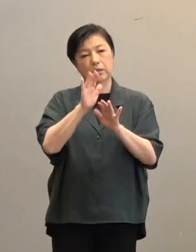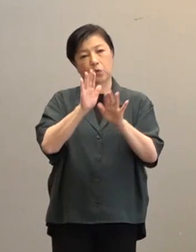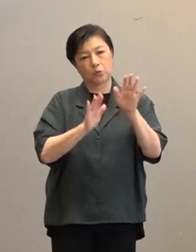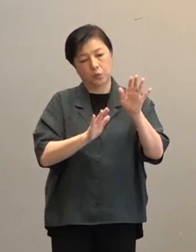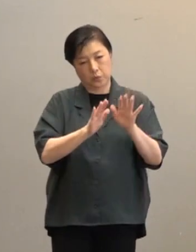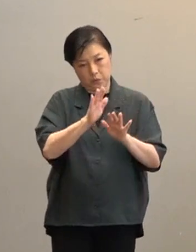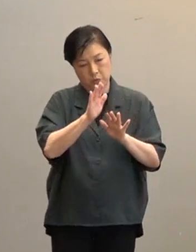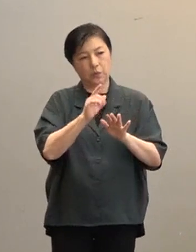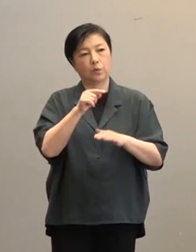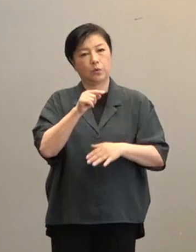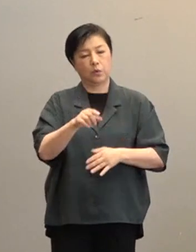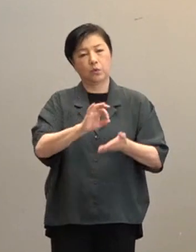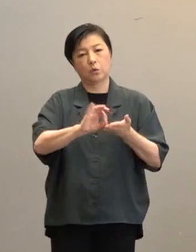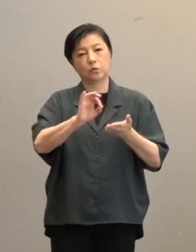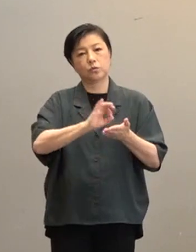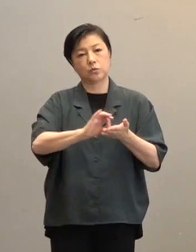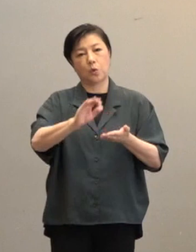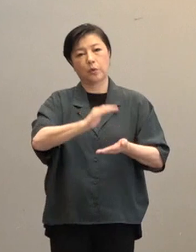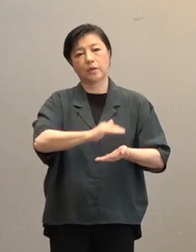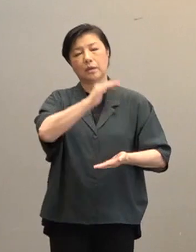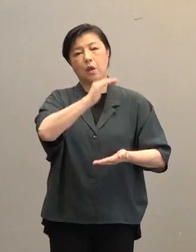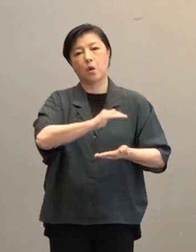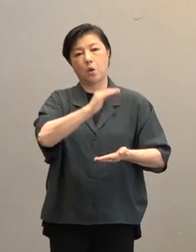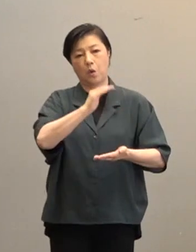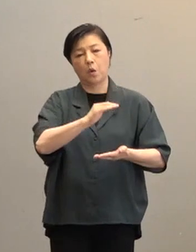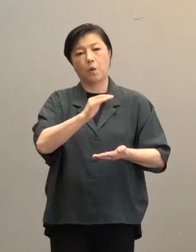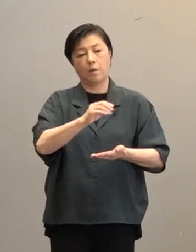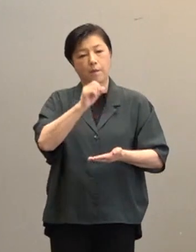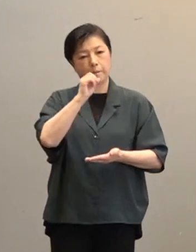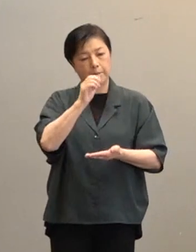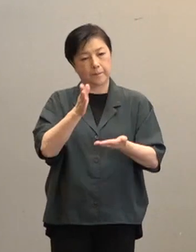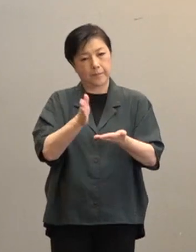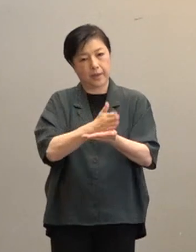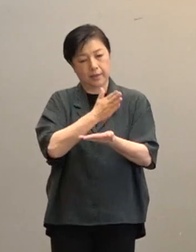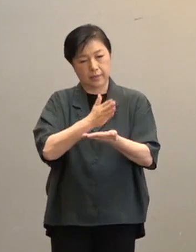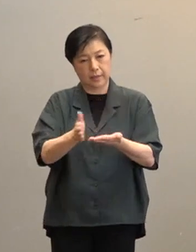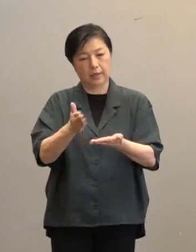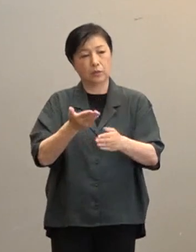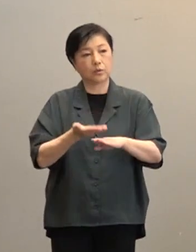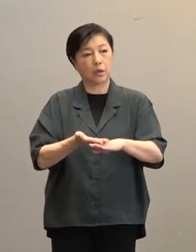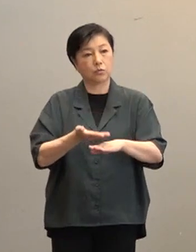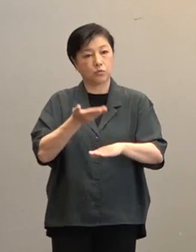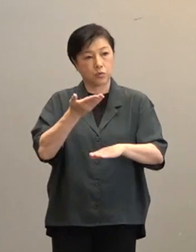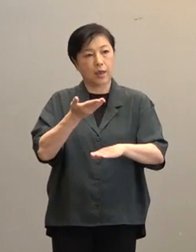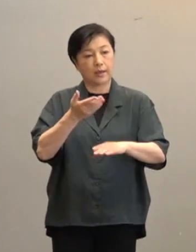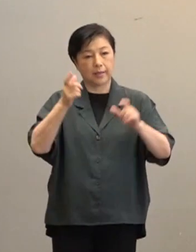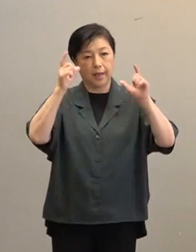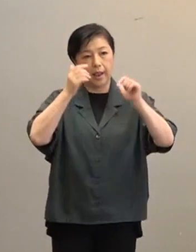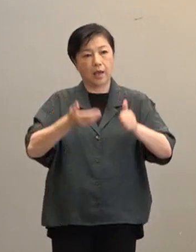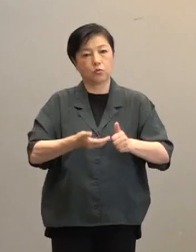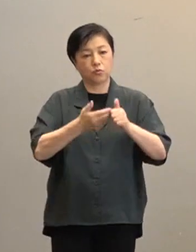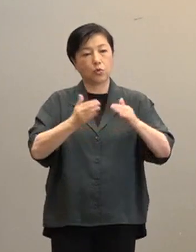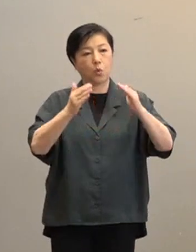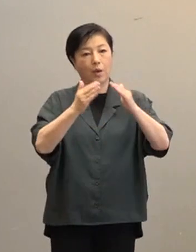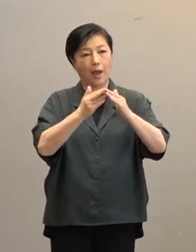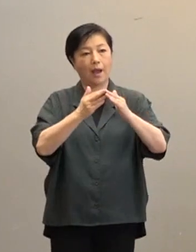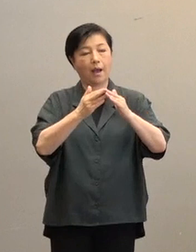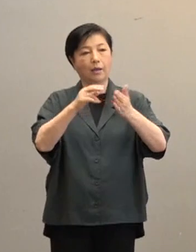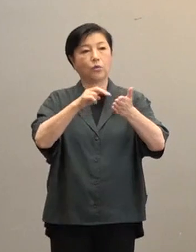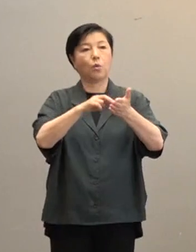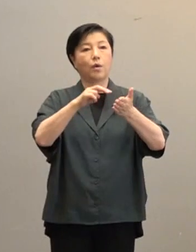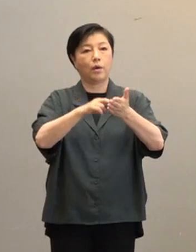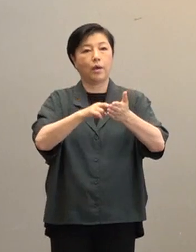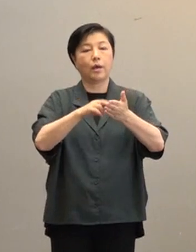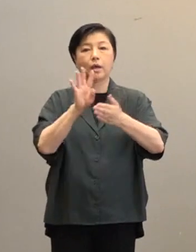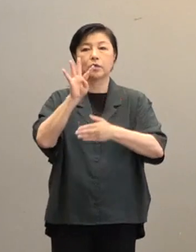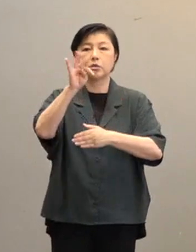とその消費量を、しっかり見極めた上でですね、酪農家の皆さん方にとって、将来